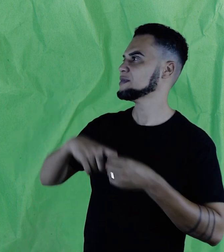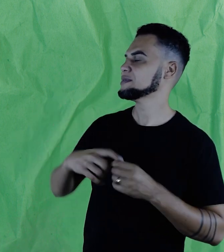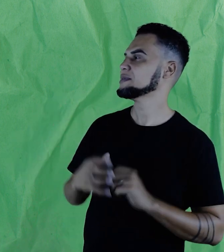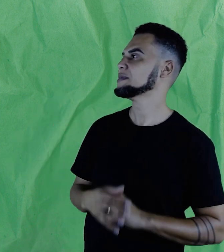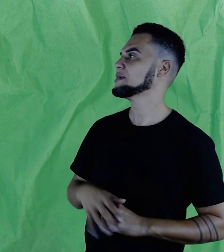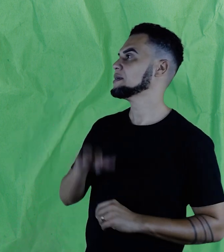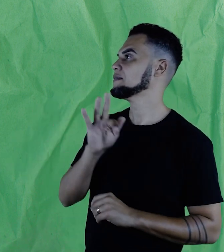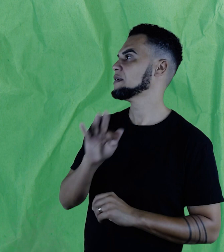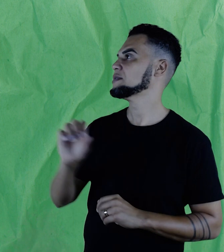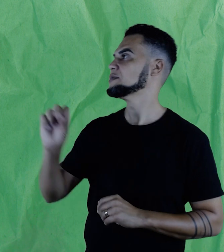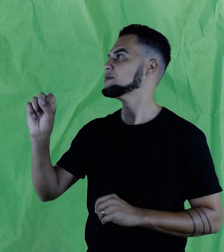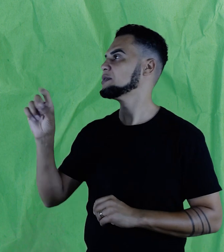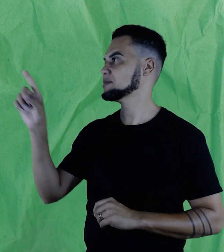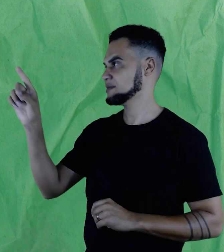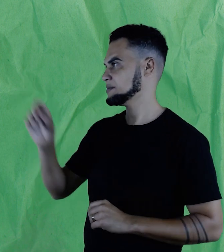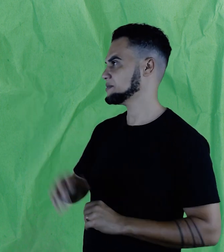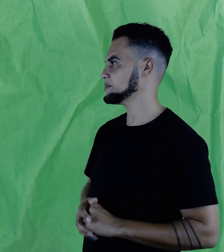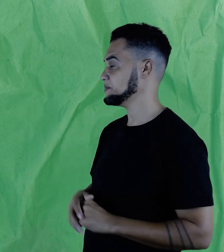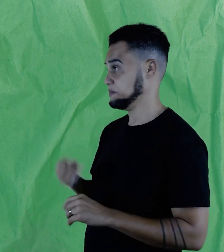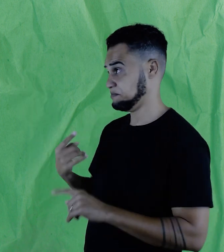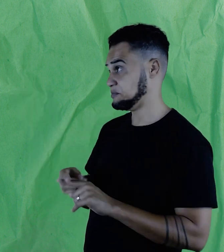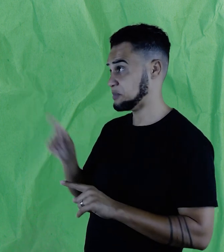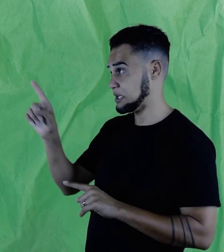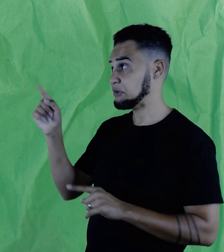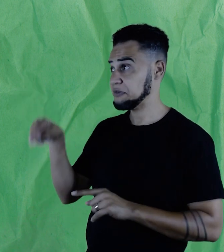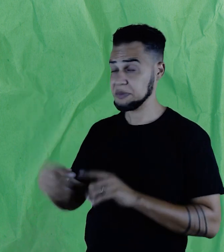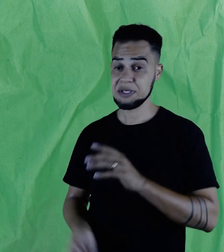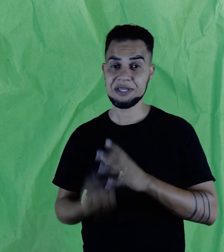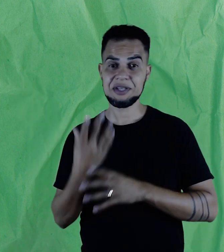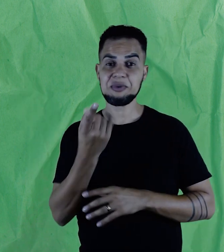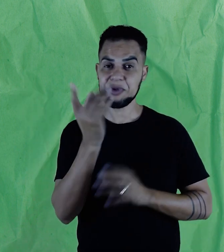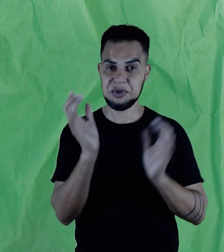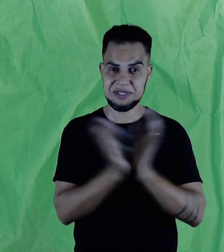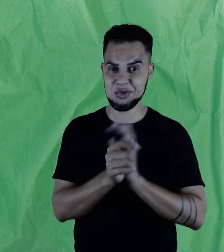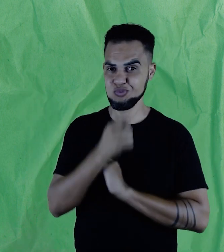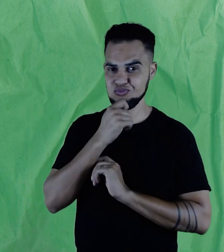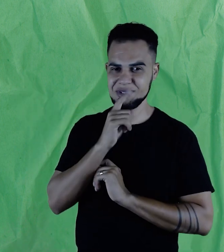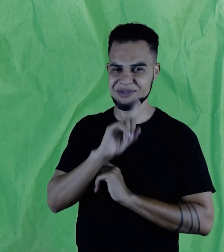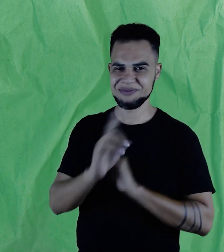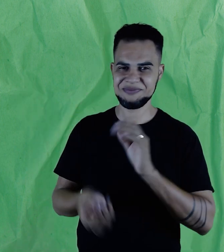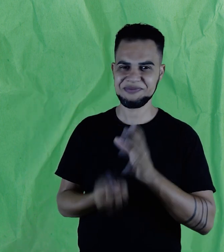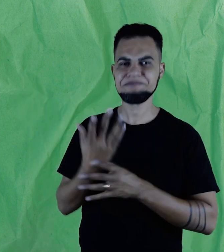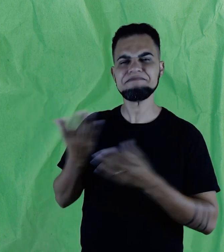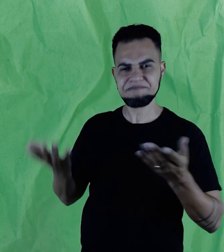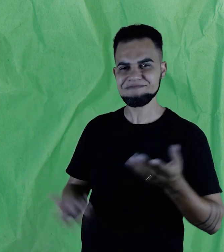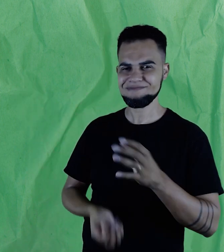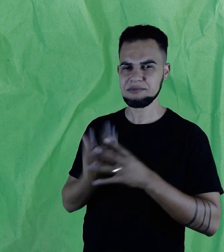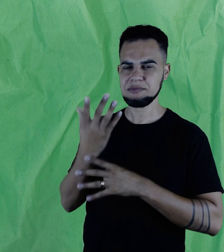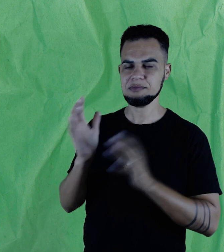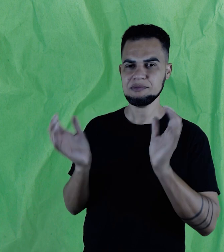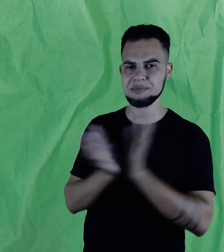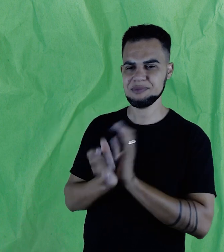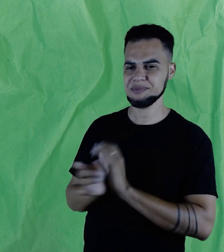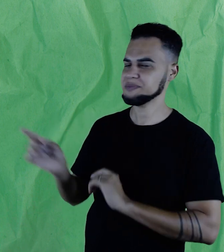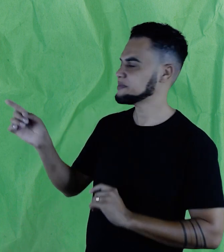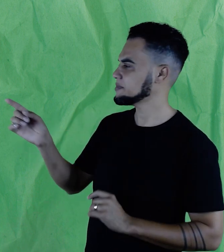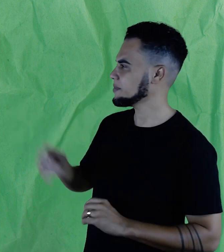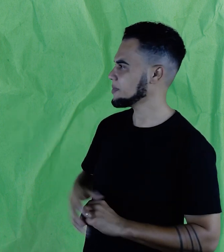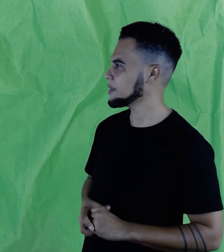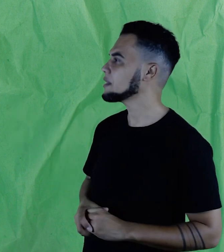aqui em Firestore Database, né, que eu vim aqui para criar uma coleção e acabou que eu não criei. Então vamos criar uma coleção